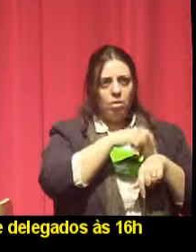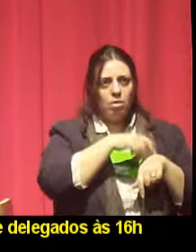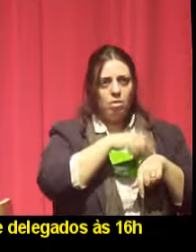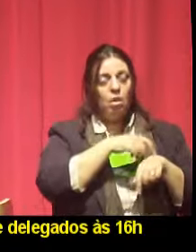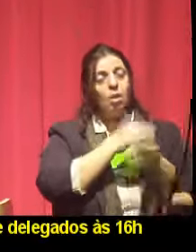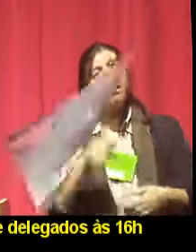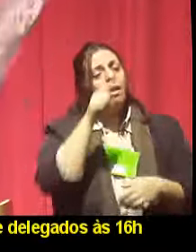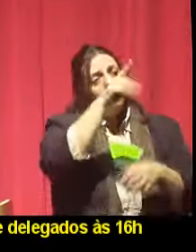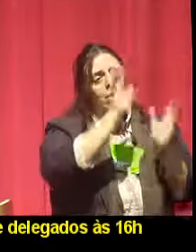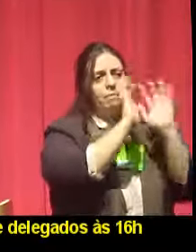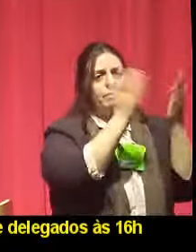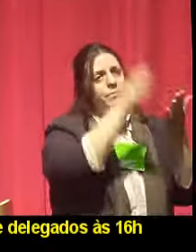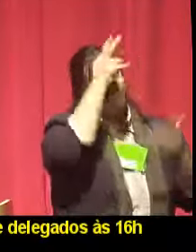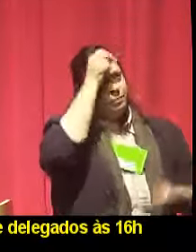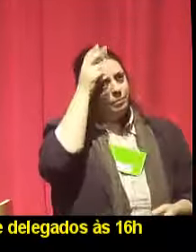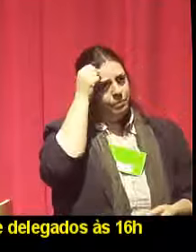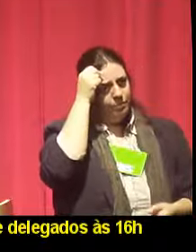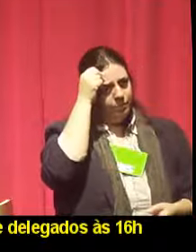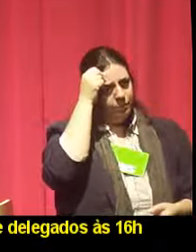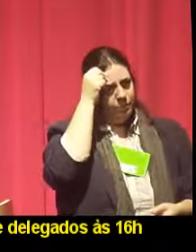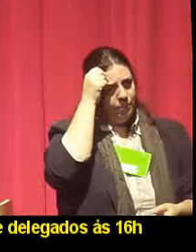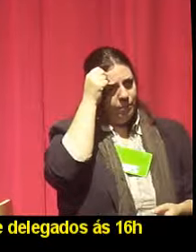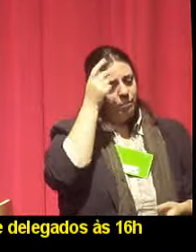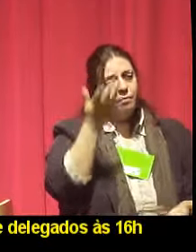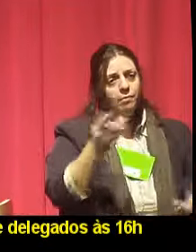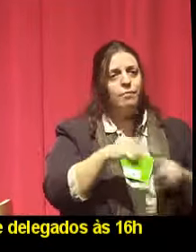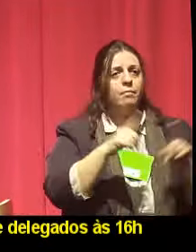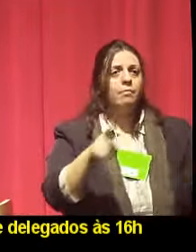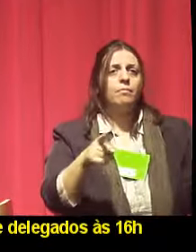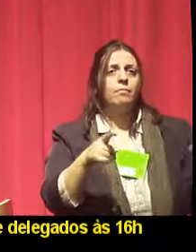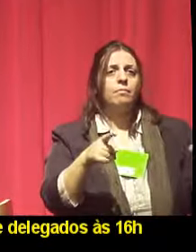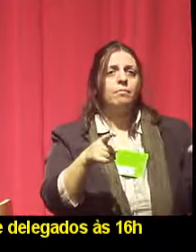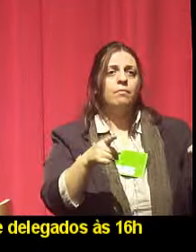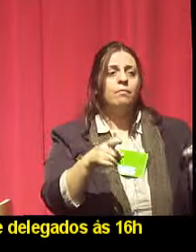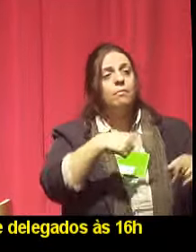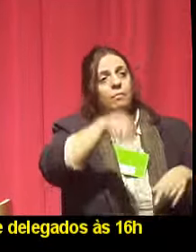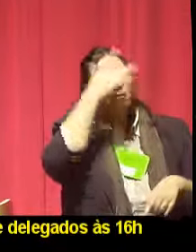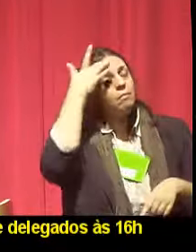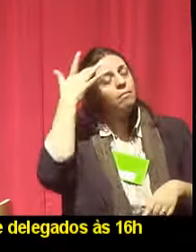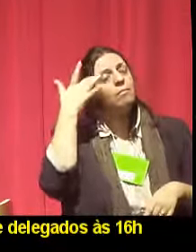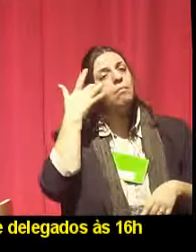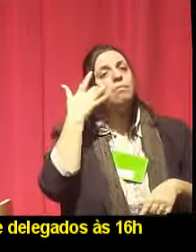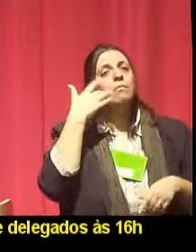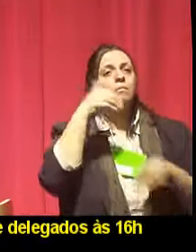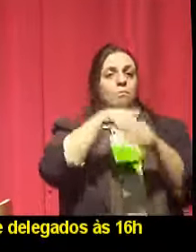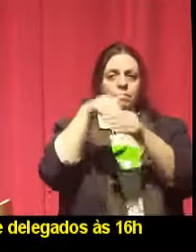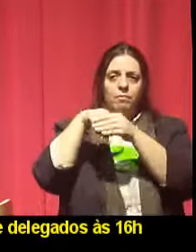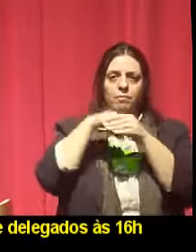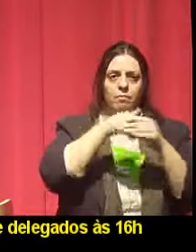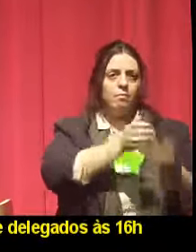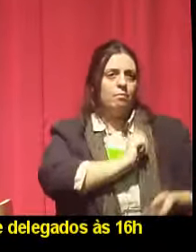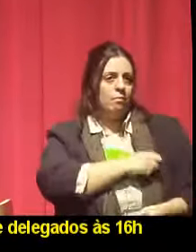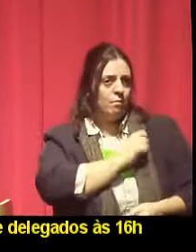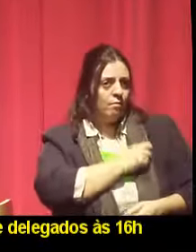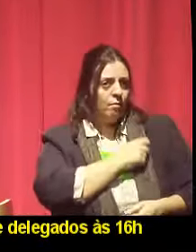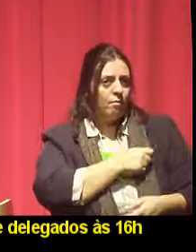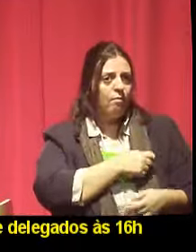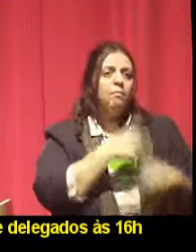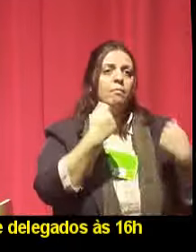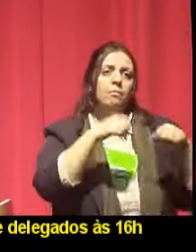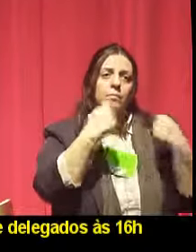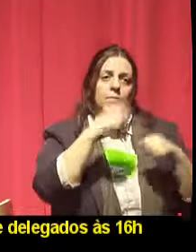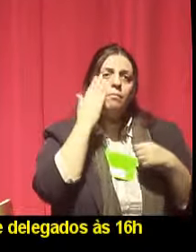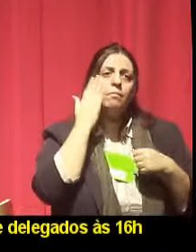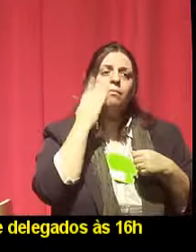dos delegados. Assim, portanto, aqueles que se elegerem como delegados sabem do papel que cumprirão e da importância que tem